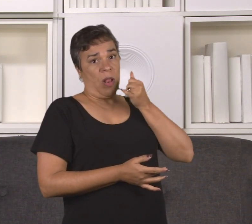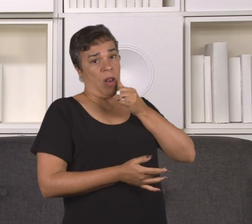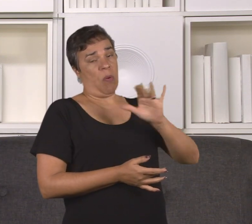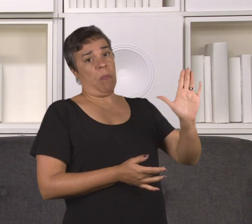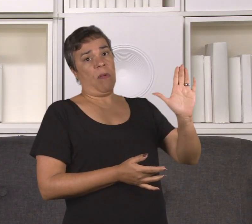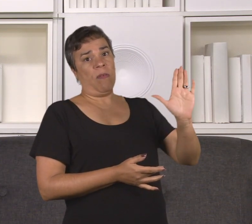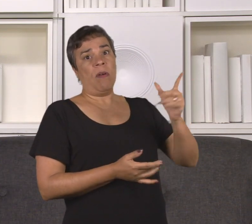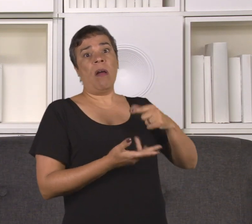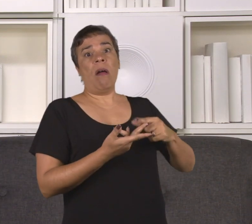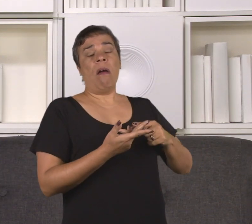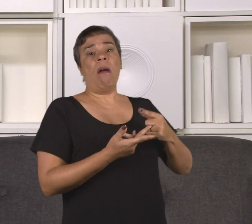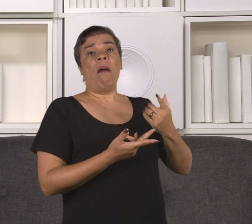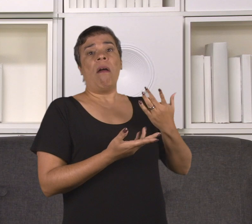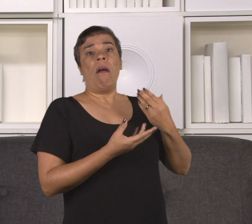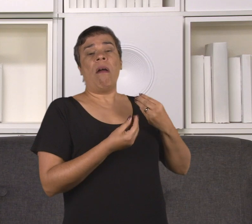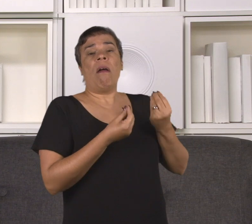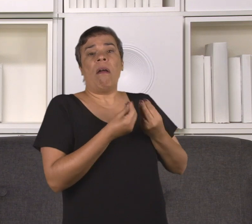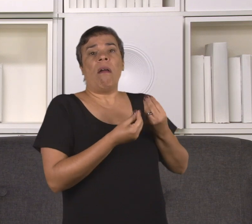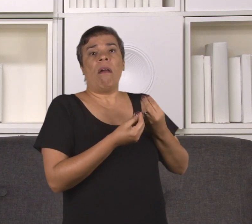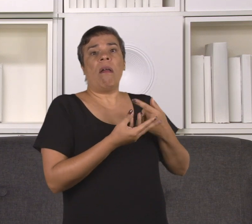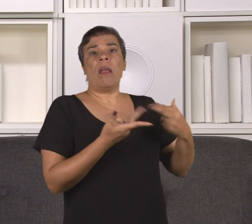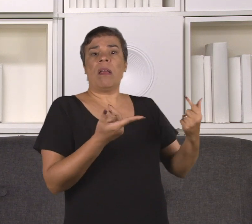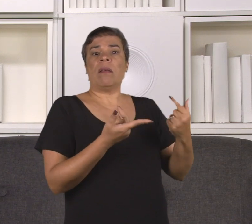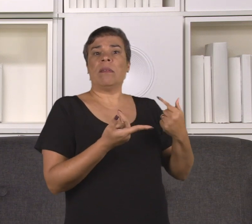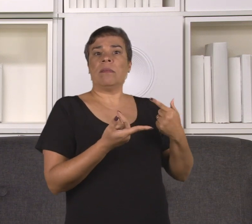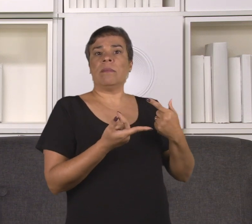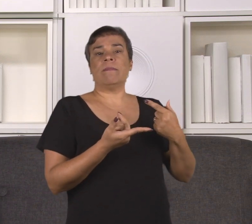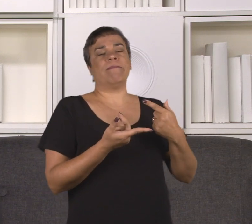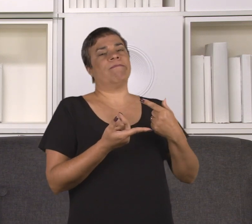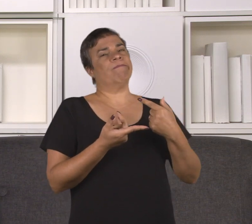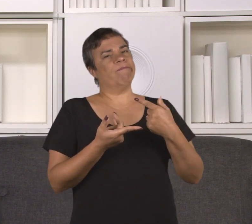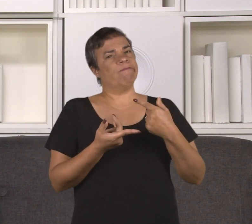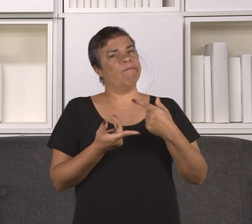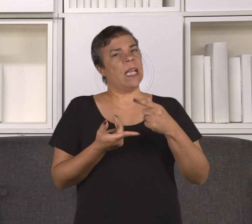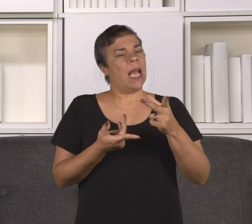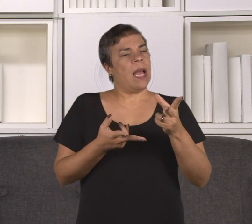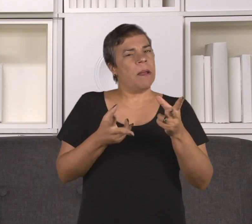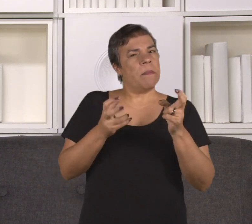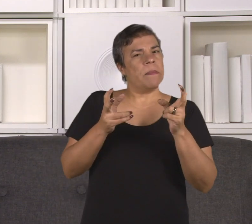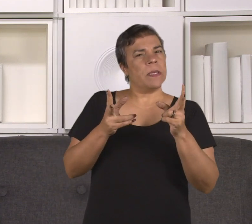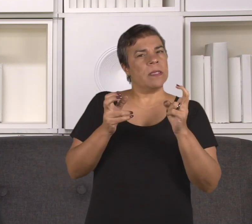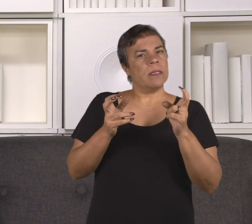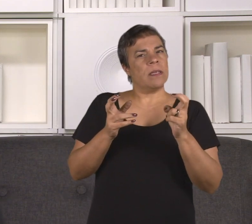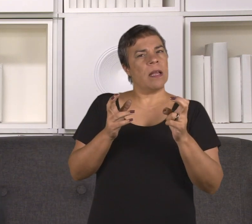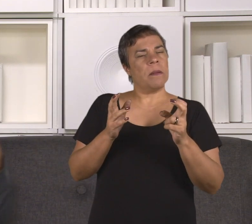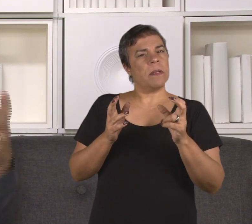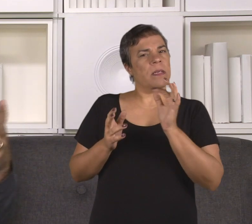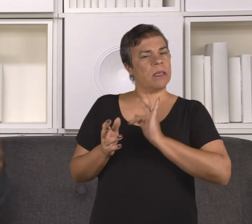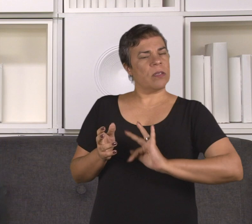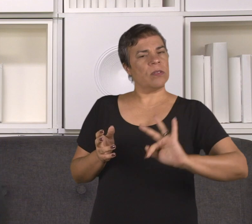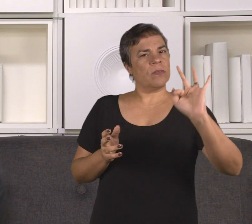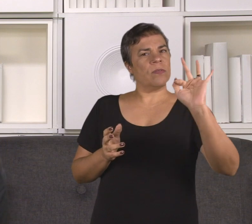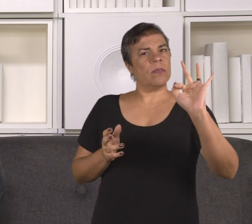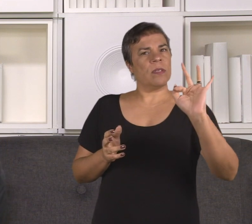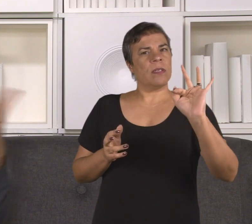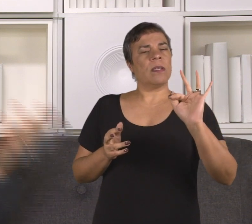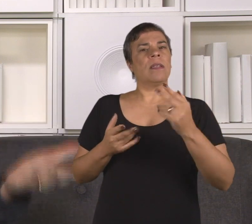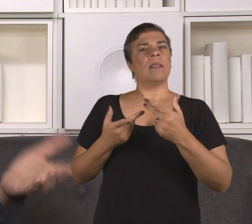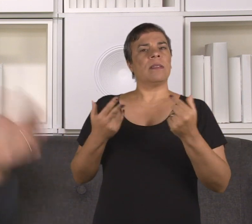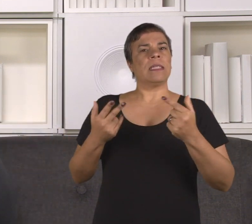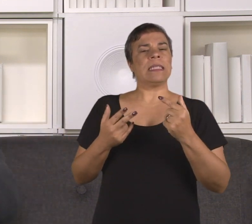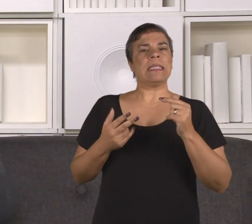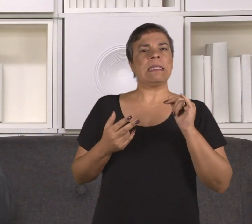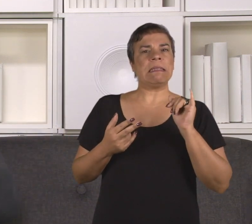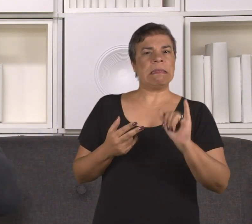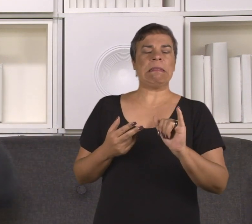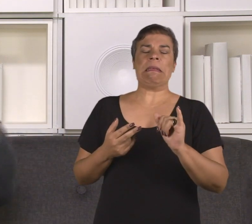fundo, eles estão sabendo que a grande celeuma ali deixa de ser, a grande discussão deixa de ser se o homem era